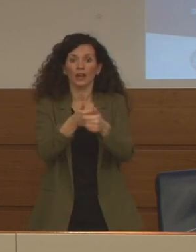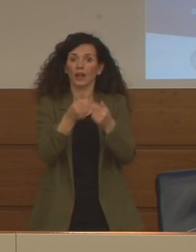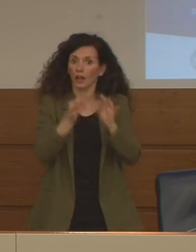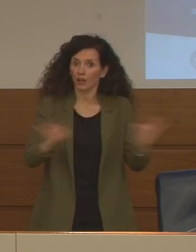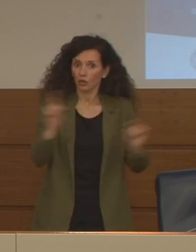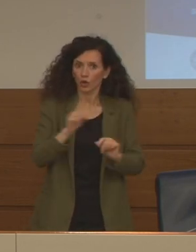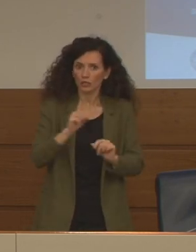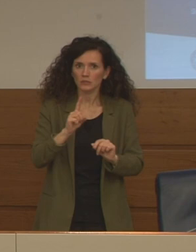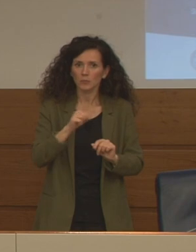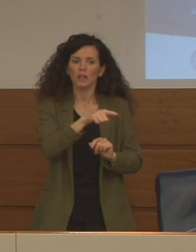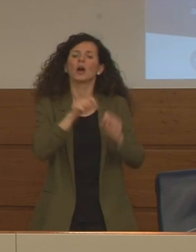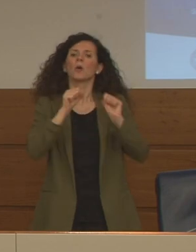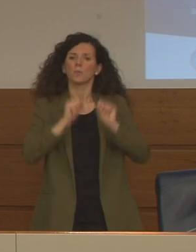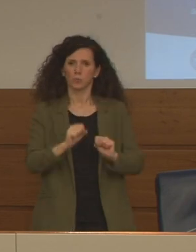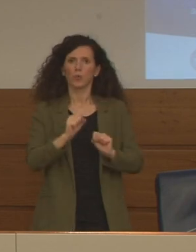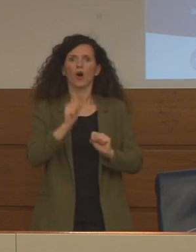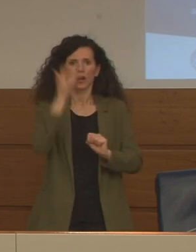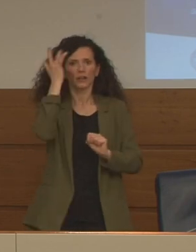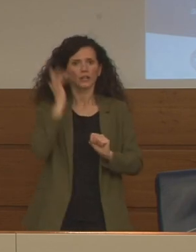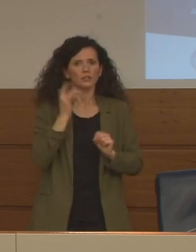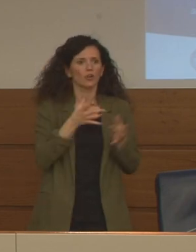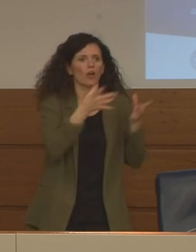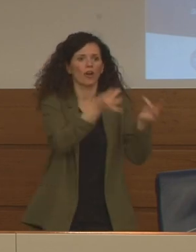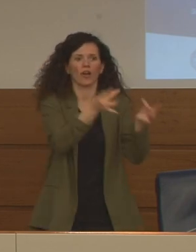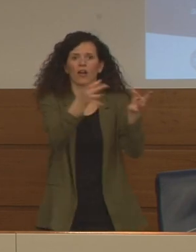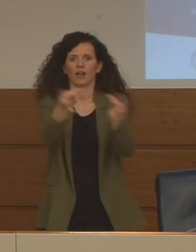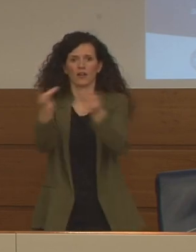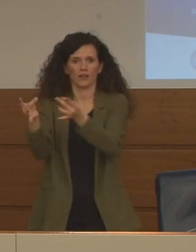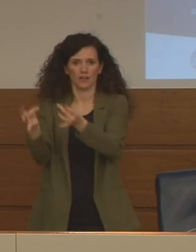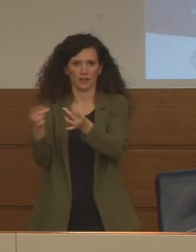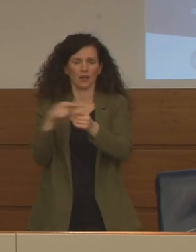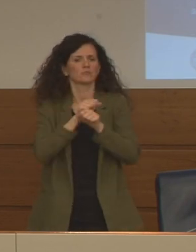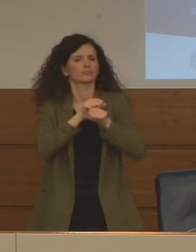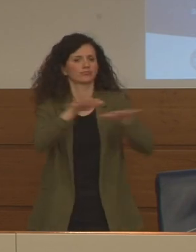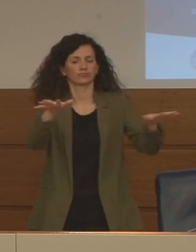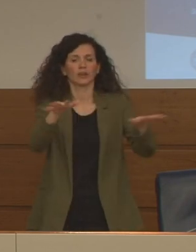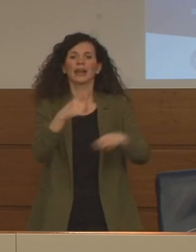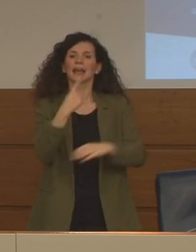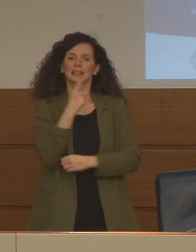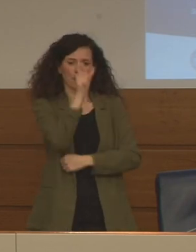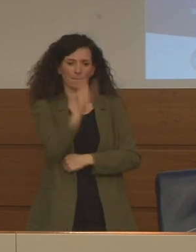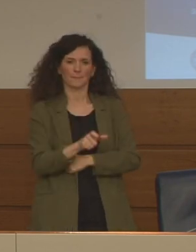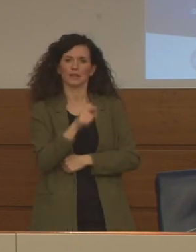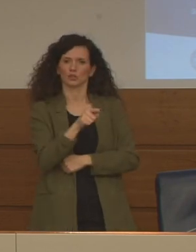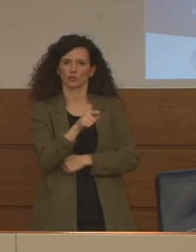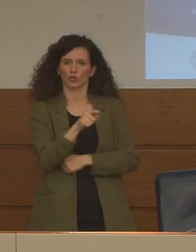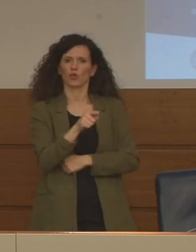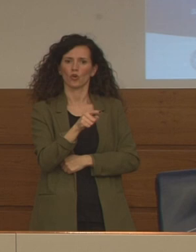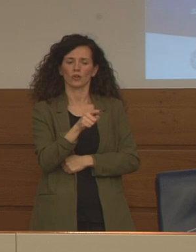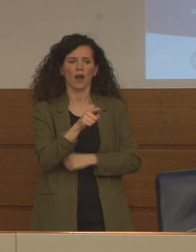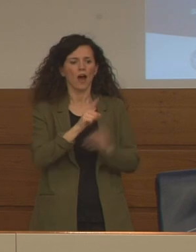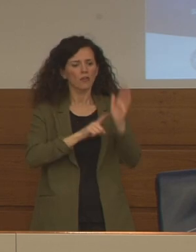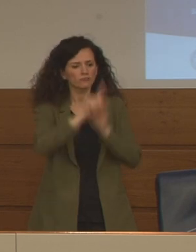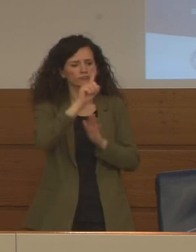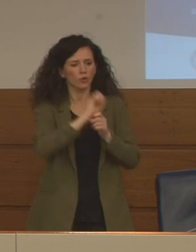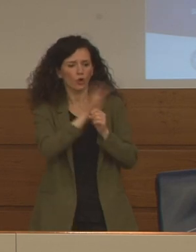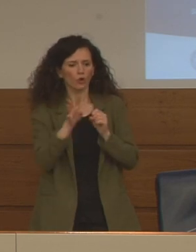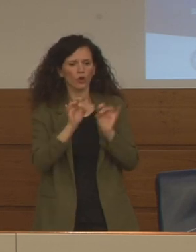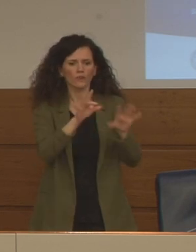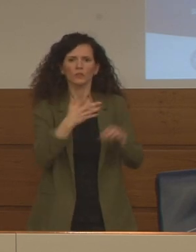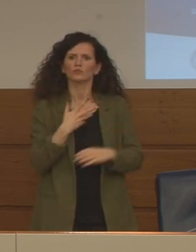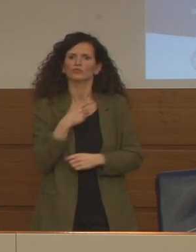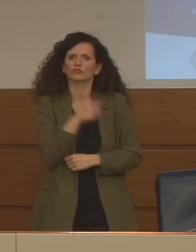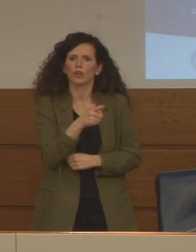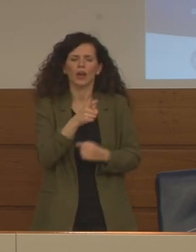quelle che possono più facilmente trasmettere l'infezione perché come capite è una persona che è specializzata se positiva certamente